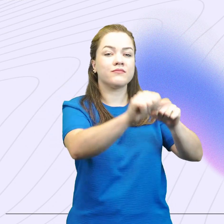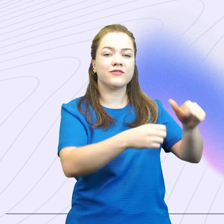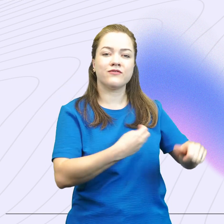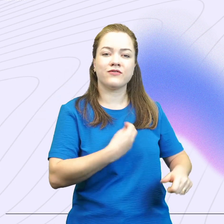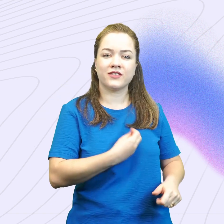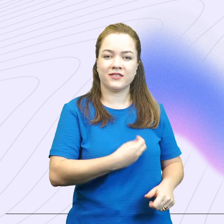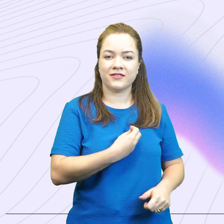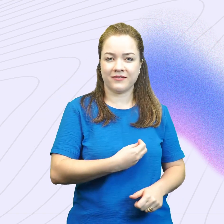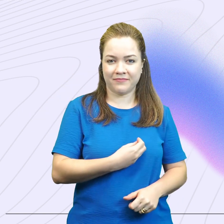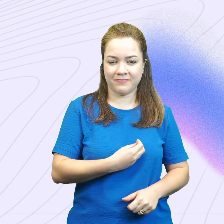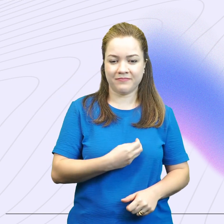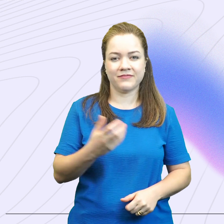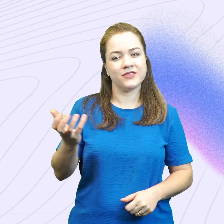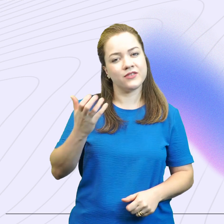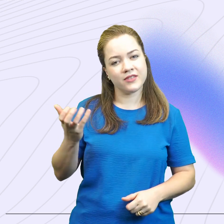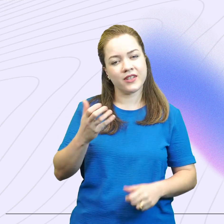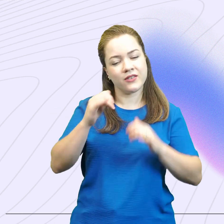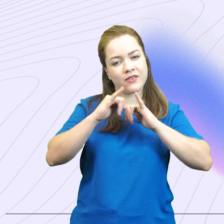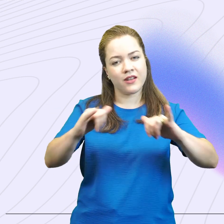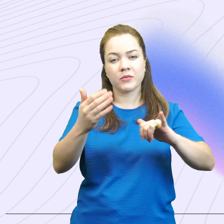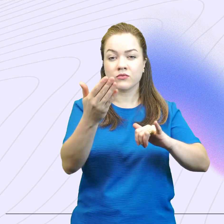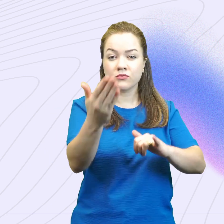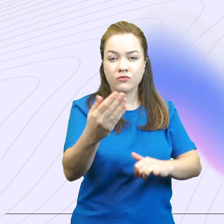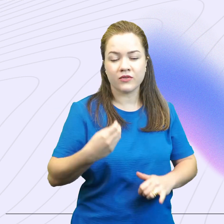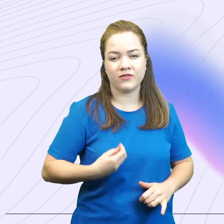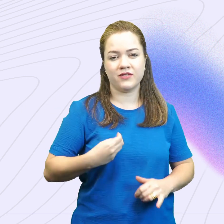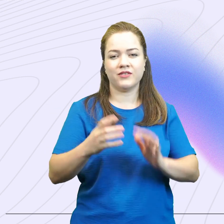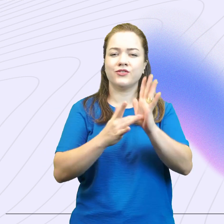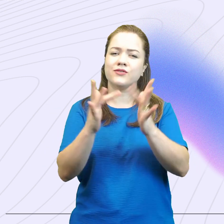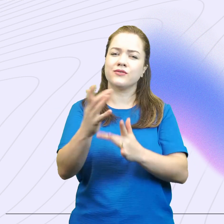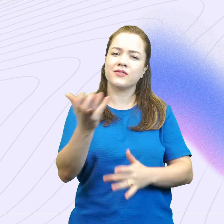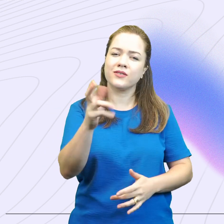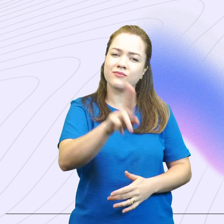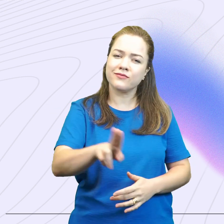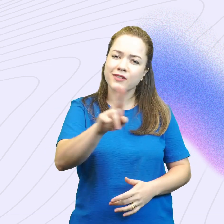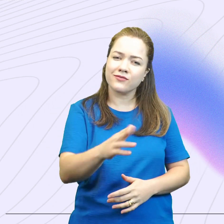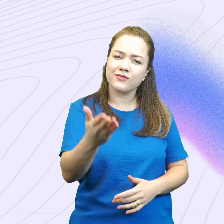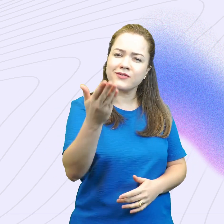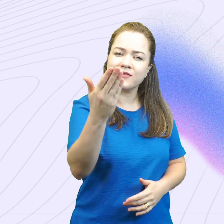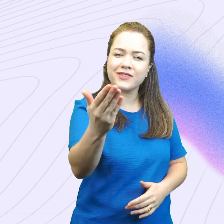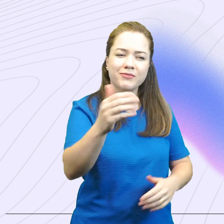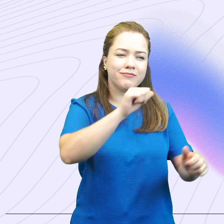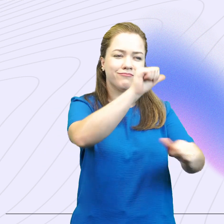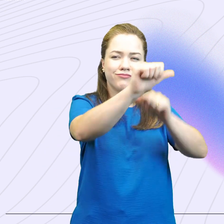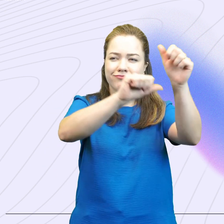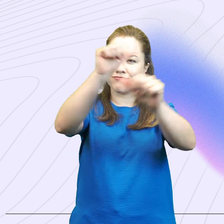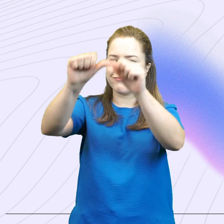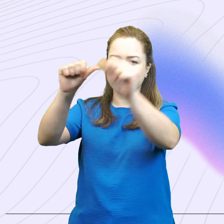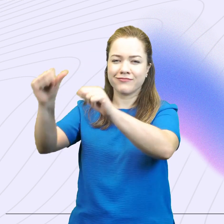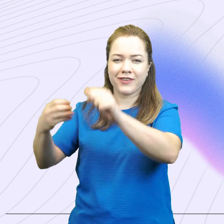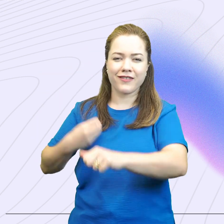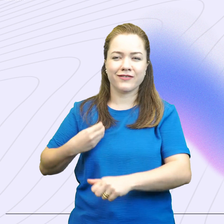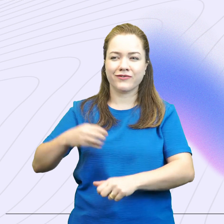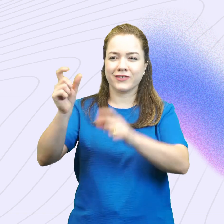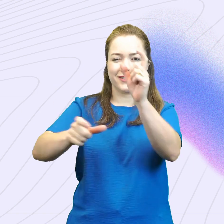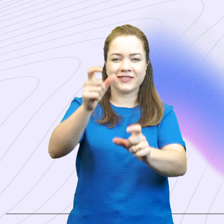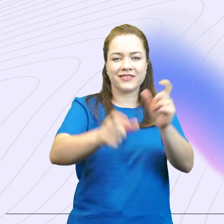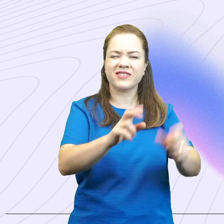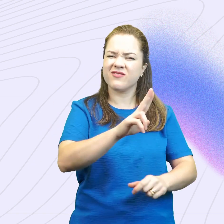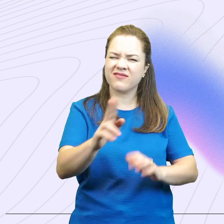quero falar sobre a sua vida. Esse aqui eu quero dizer para você que Jesus quer te usar para transformar vidas em nome de